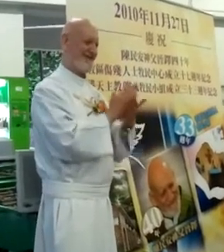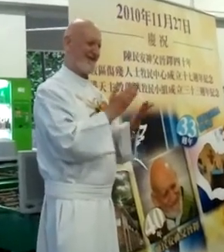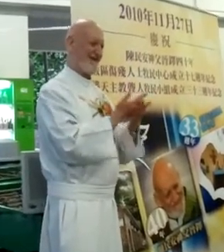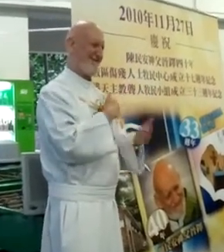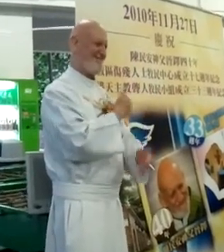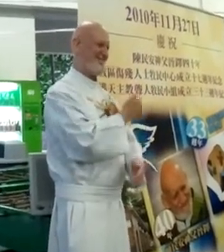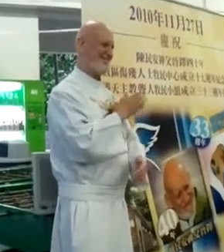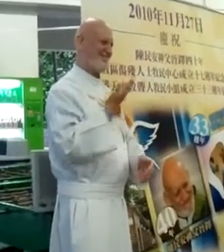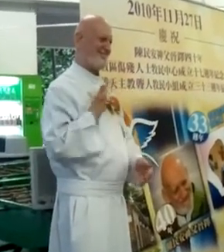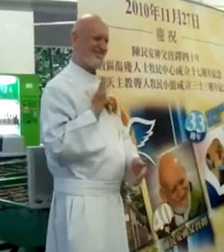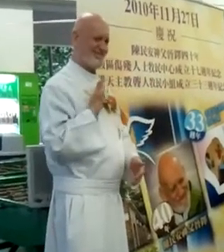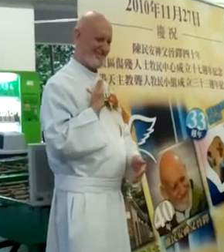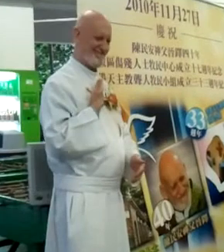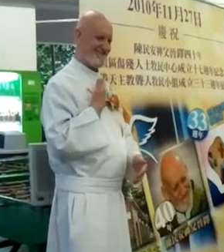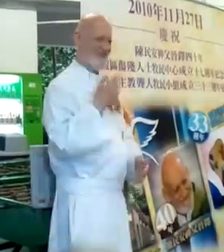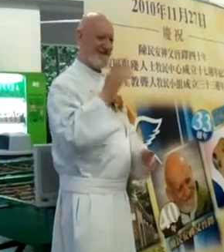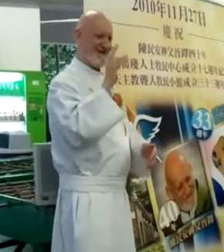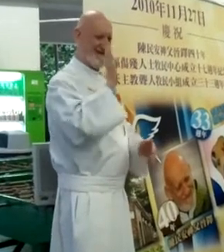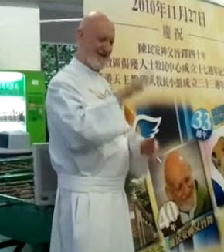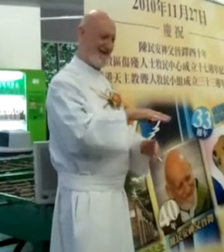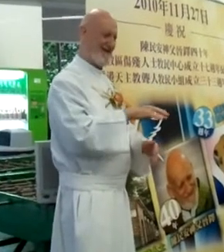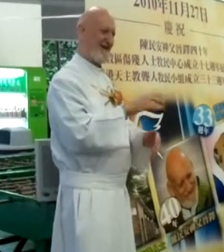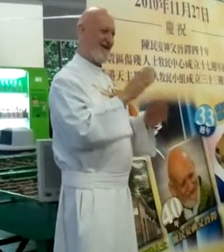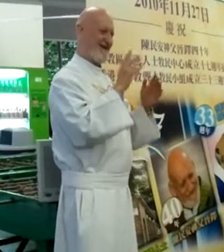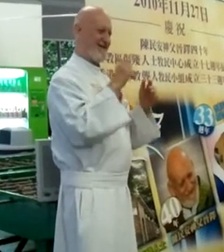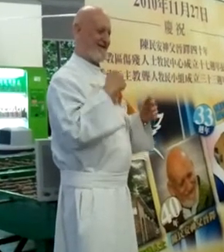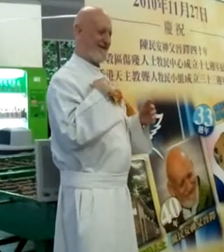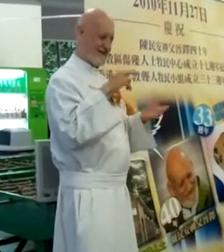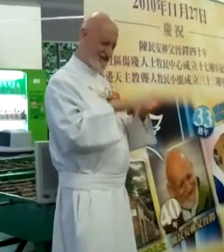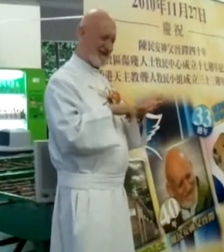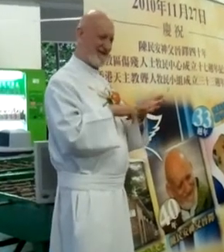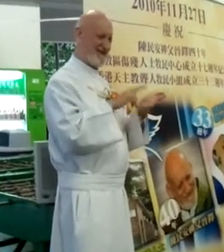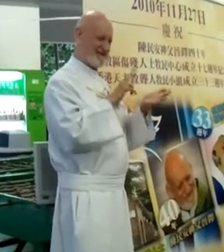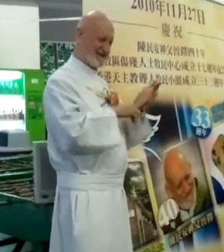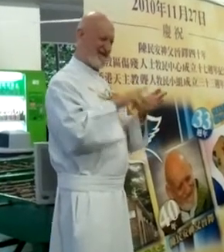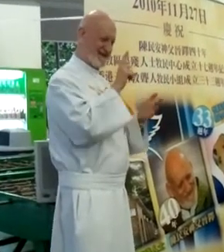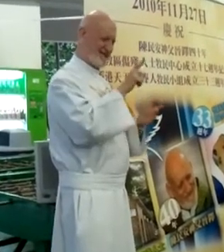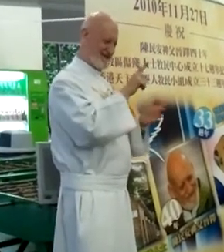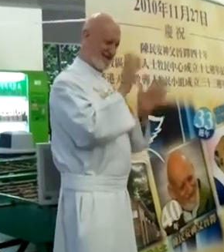天主教嘅神父。媽媽聽咗之後咧，佢真係好唔開心。佢就話：你要